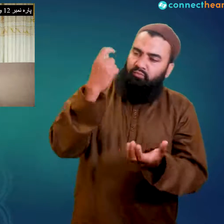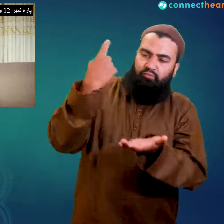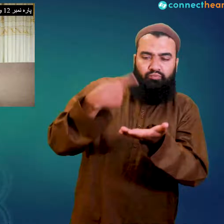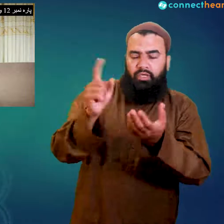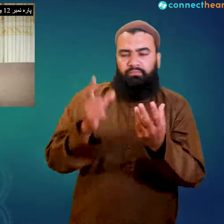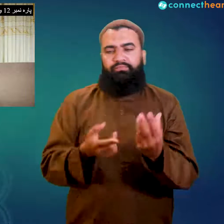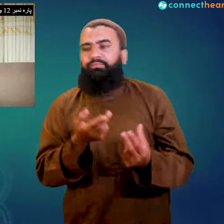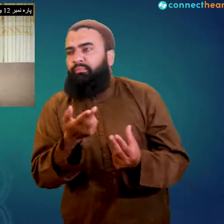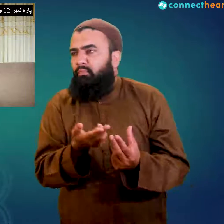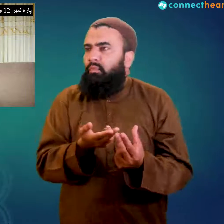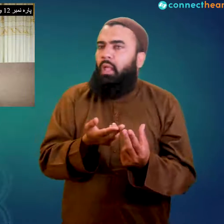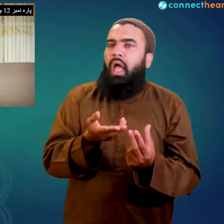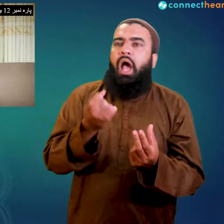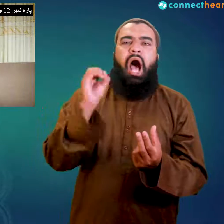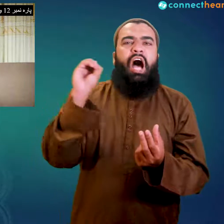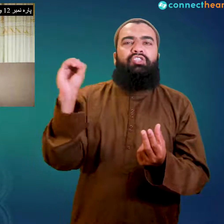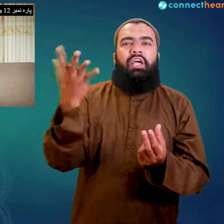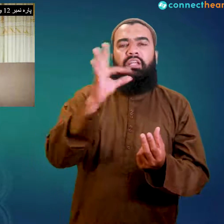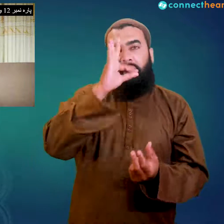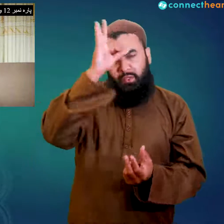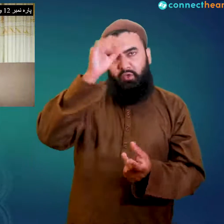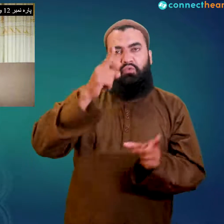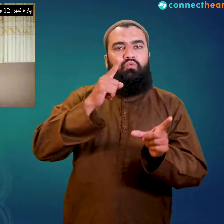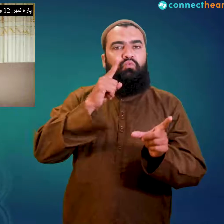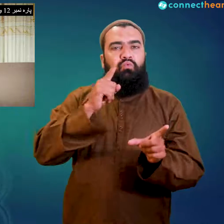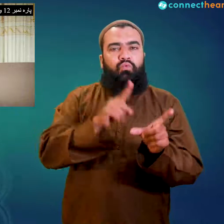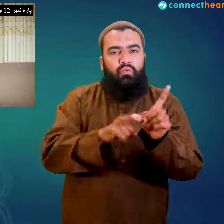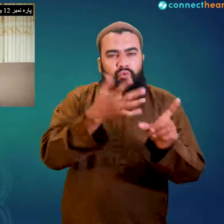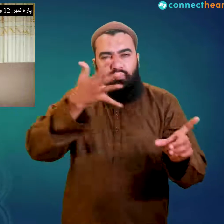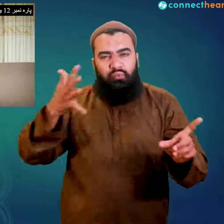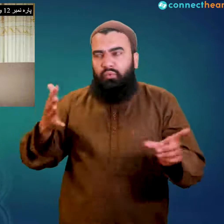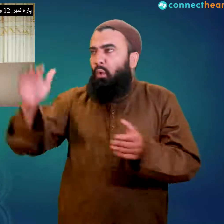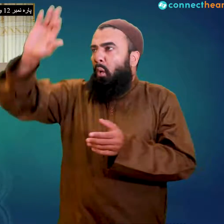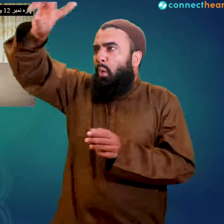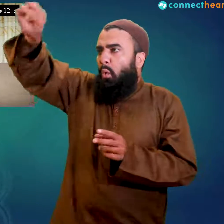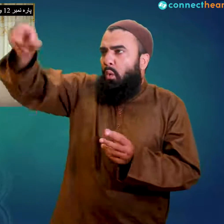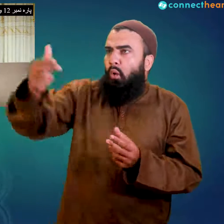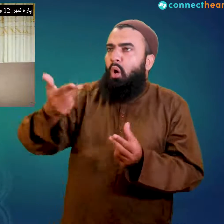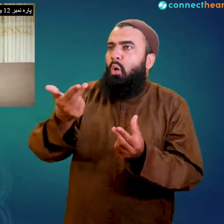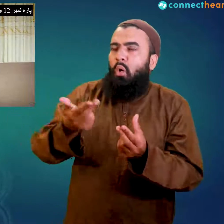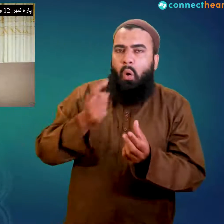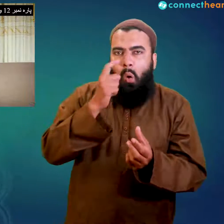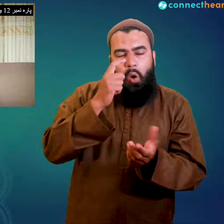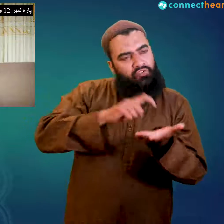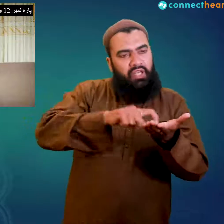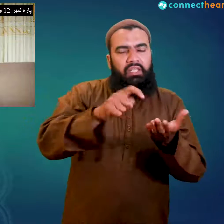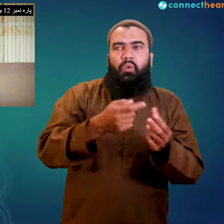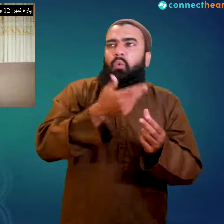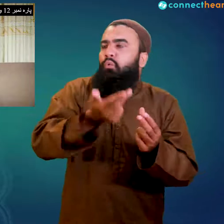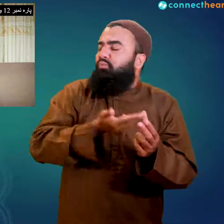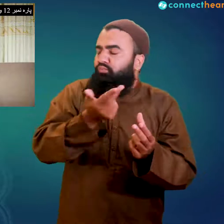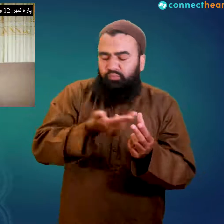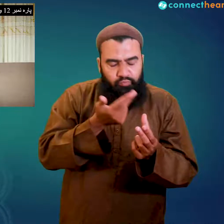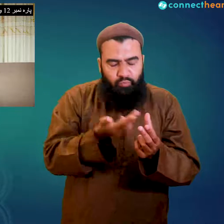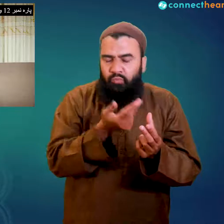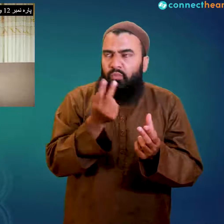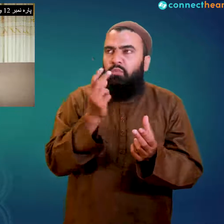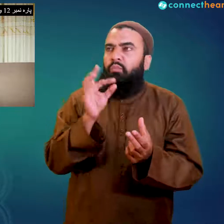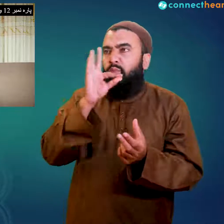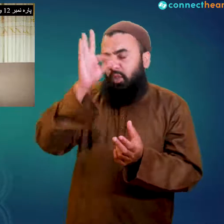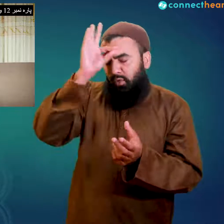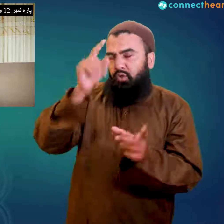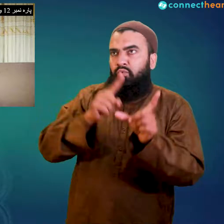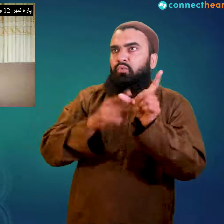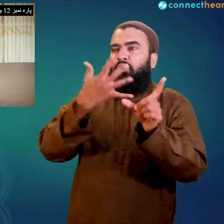کوئی فرشتہ ہے، رحم دل کوئی فرشتہ ہے۔ اس کے حسن سے متاثر ہوئیں۔ اس پر عزیز مصر کی بیوی نے کہا کہ یہ ہے